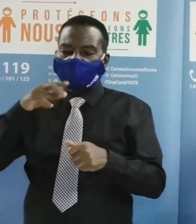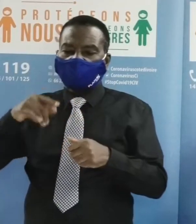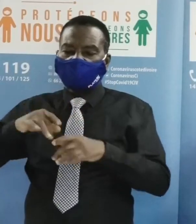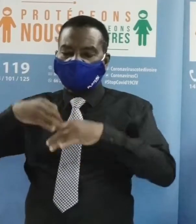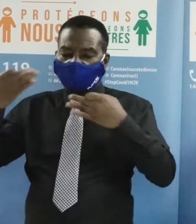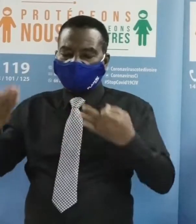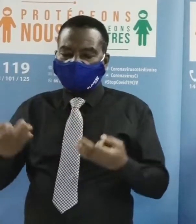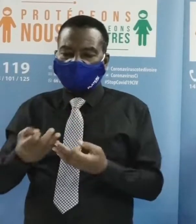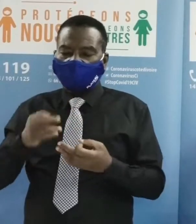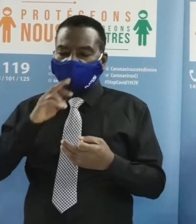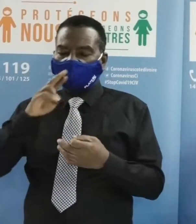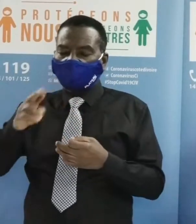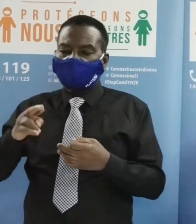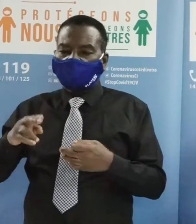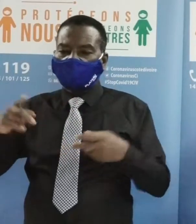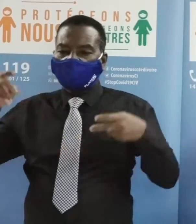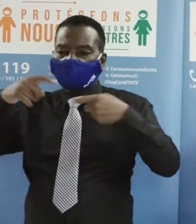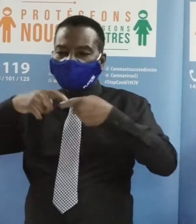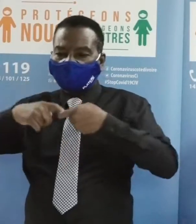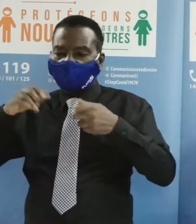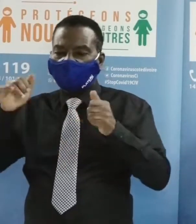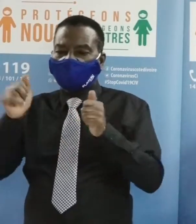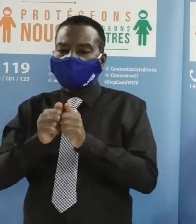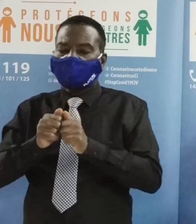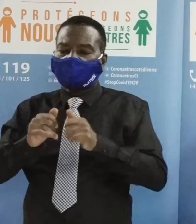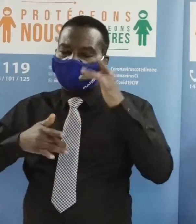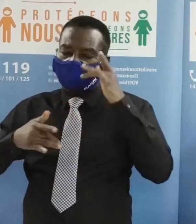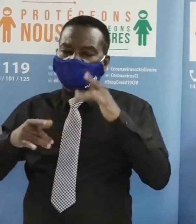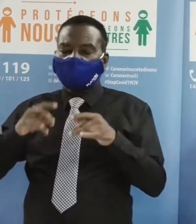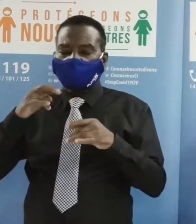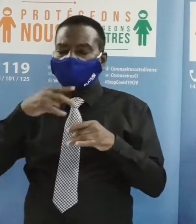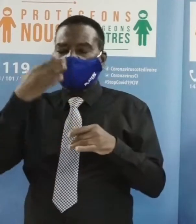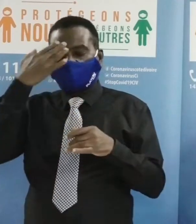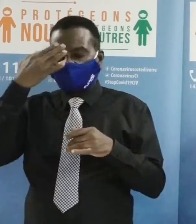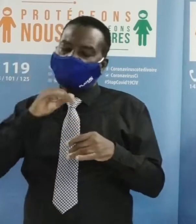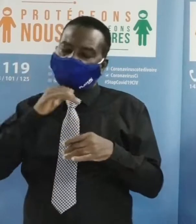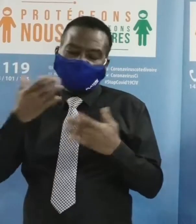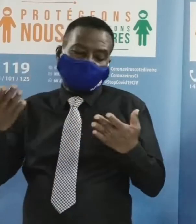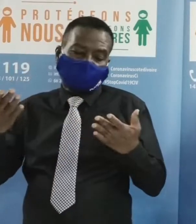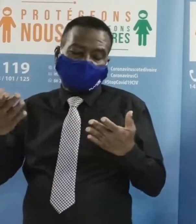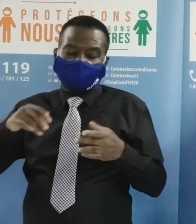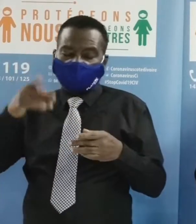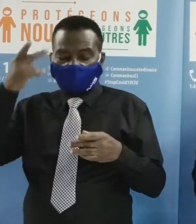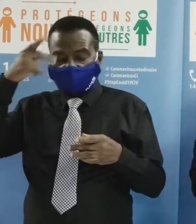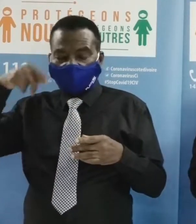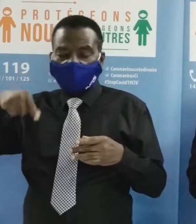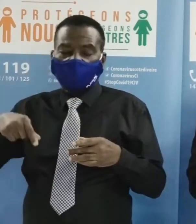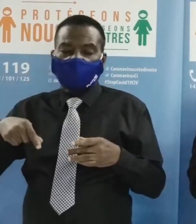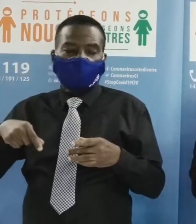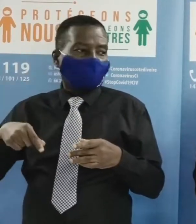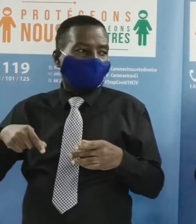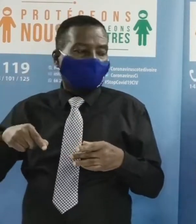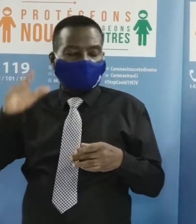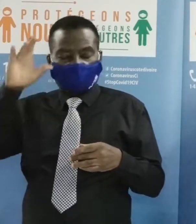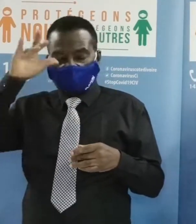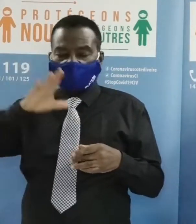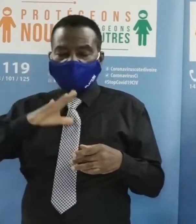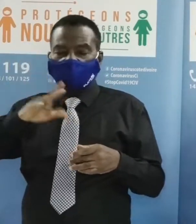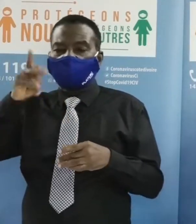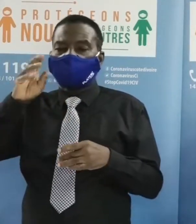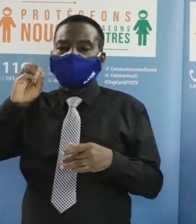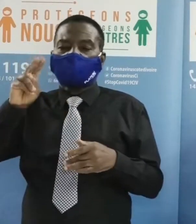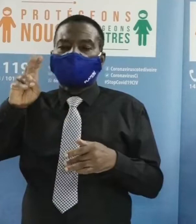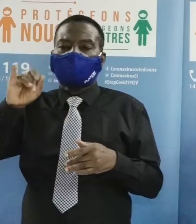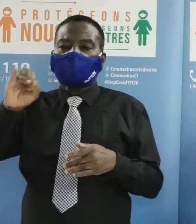ils sont en lien avec ces malades je ne saurais vous répondre je pense peut-être que madame kouassi pour apporter une